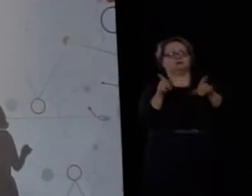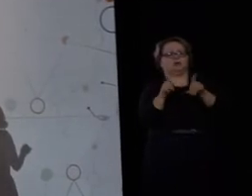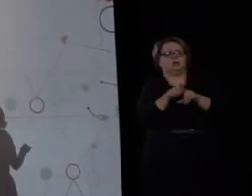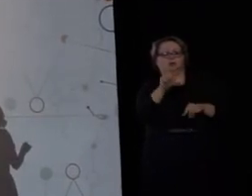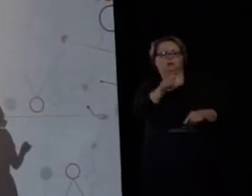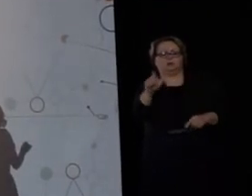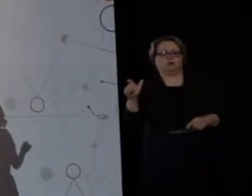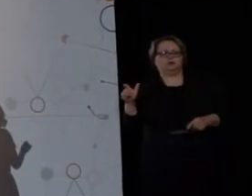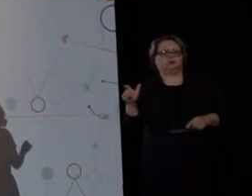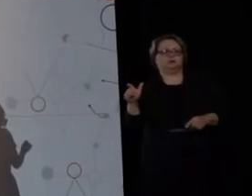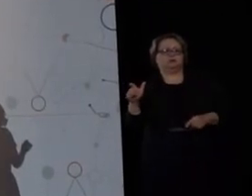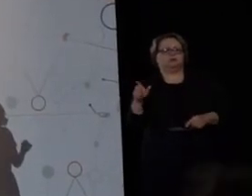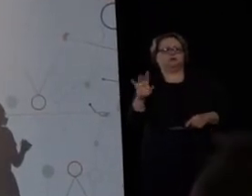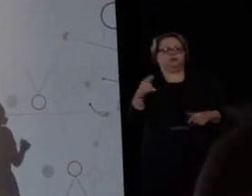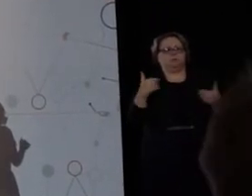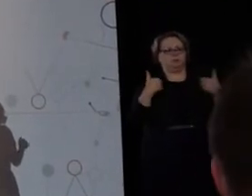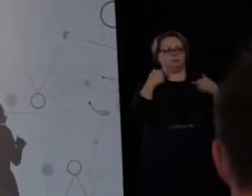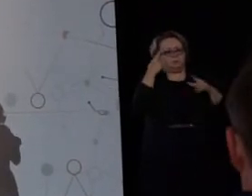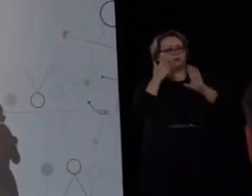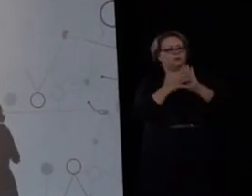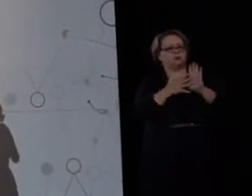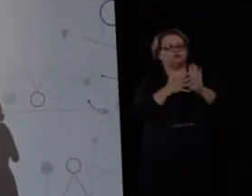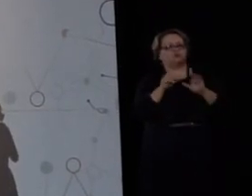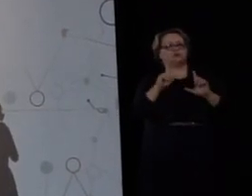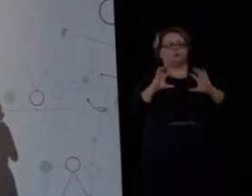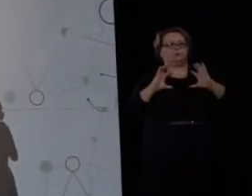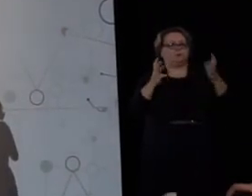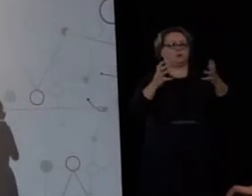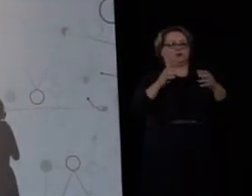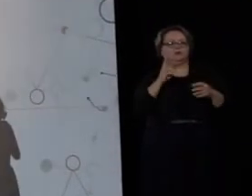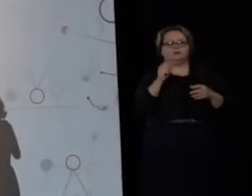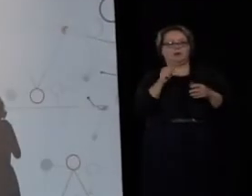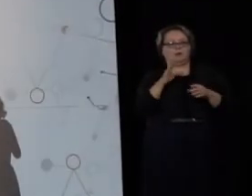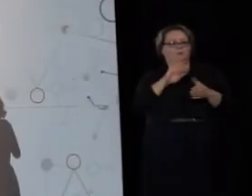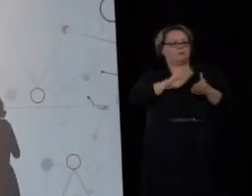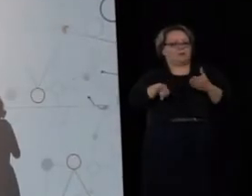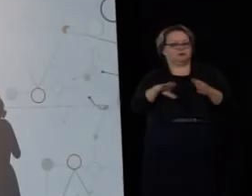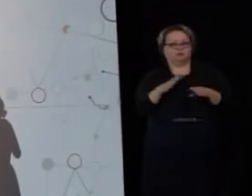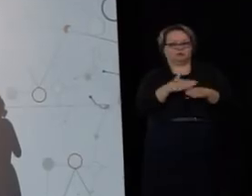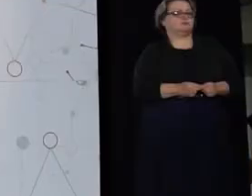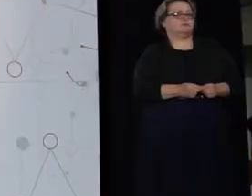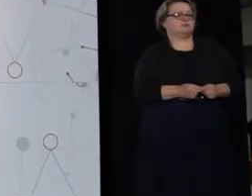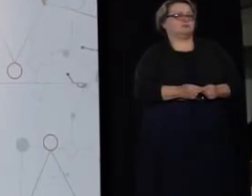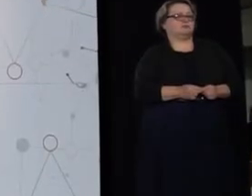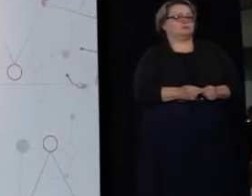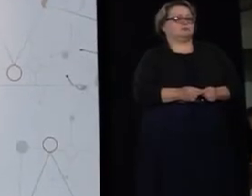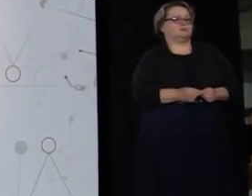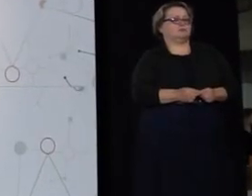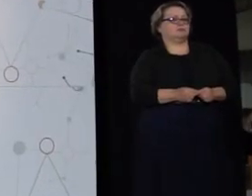люди, то мы понимаем, что мир не без добрых людей.